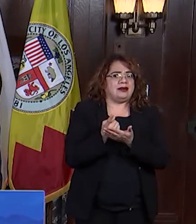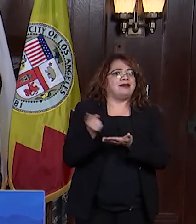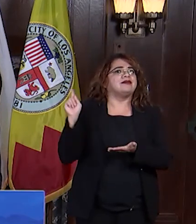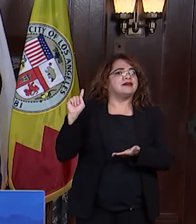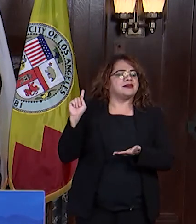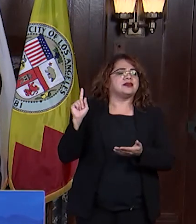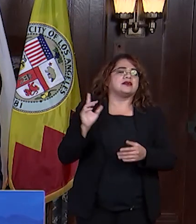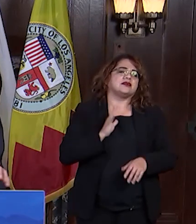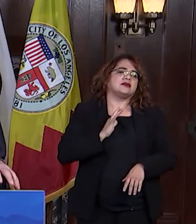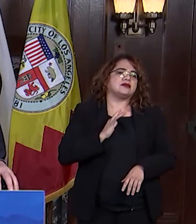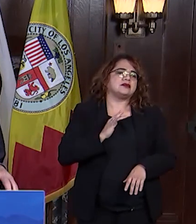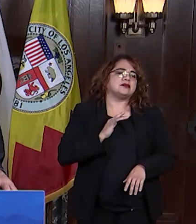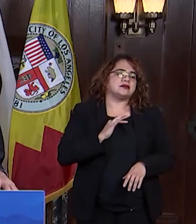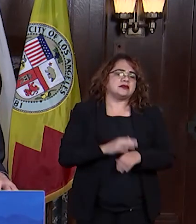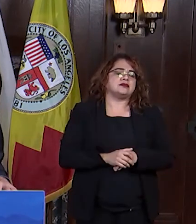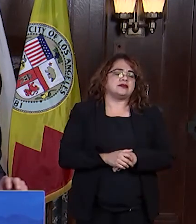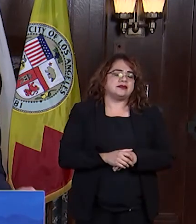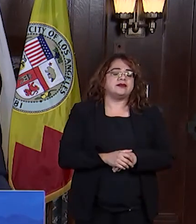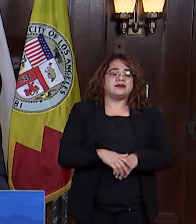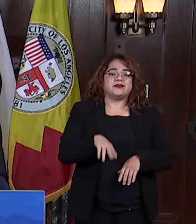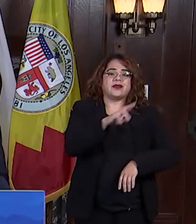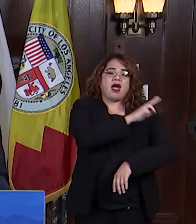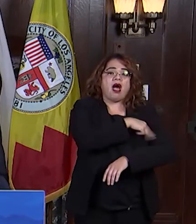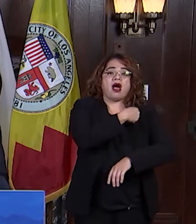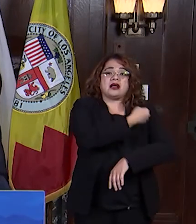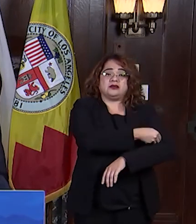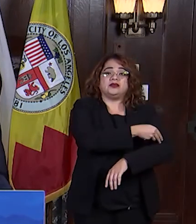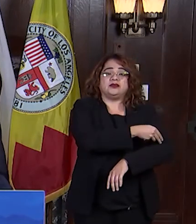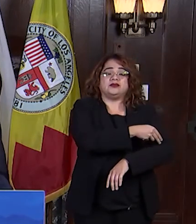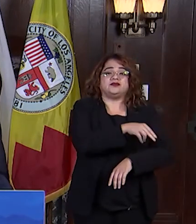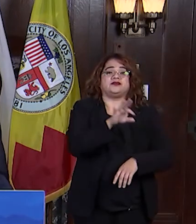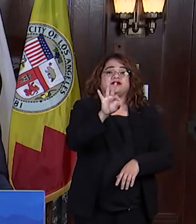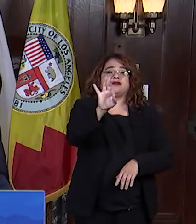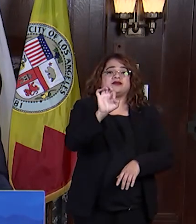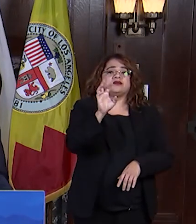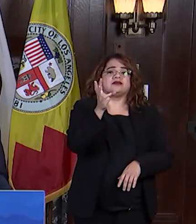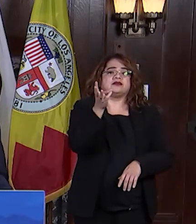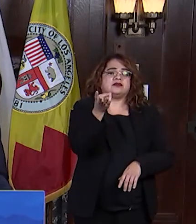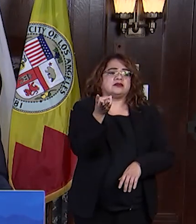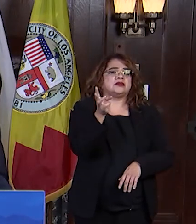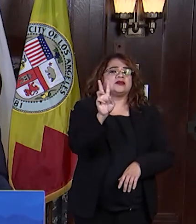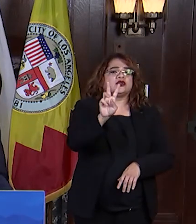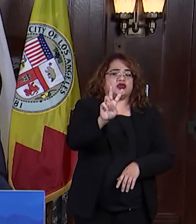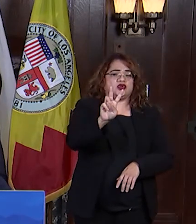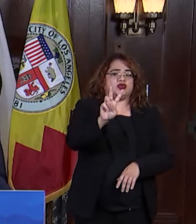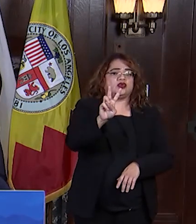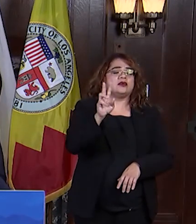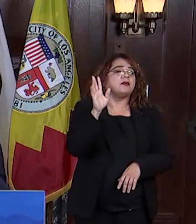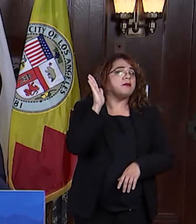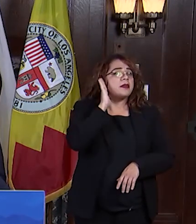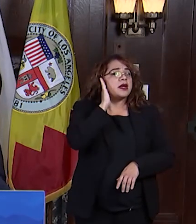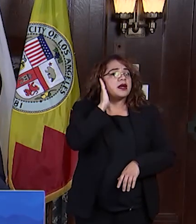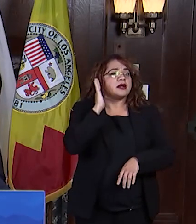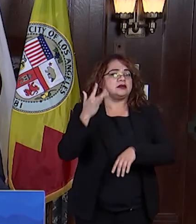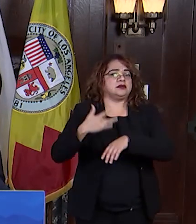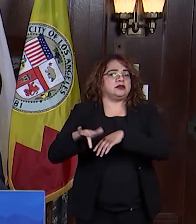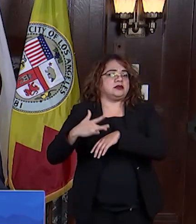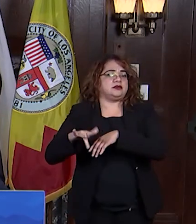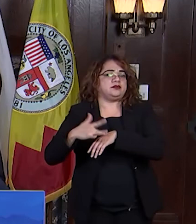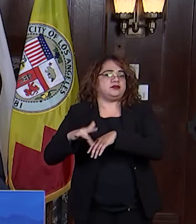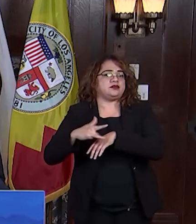pasada. En los hospitales del condado hay 962 camas disponibles